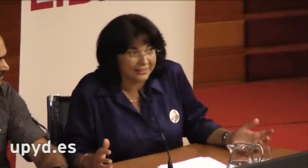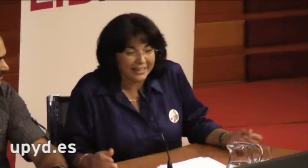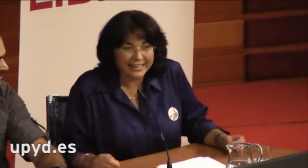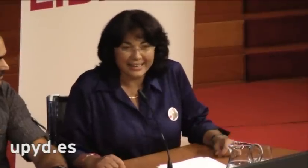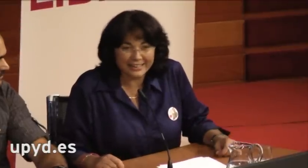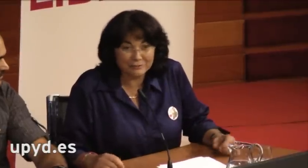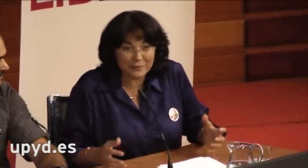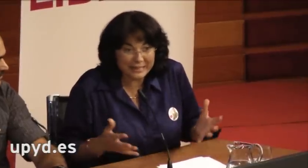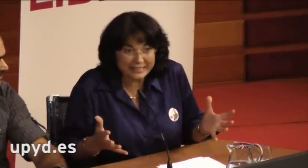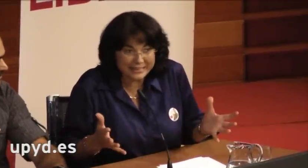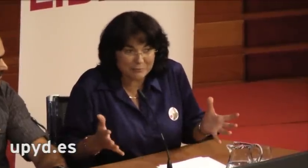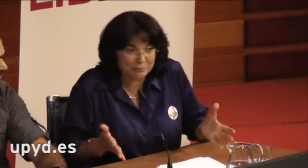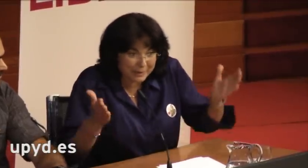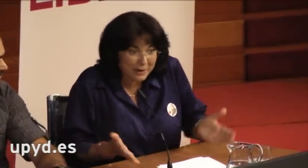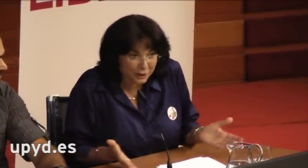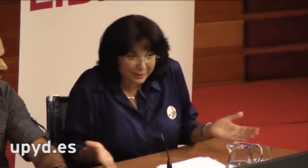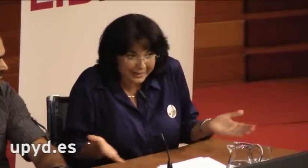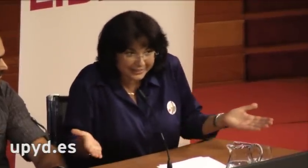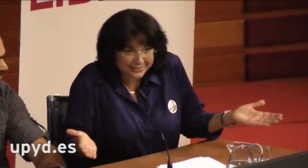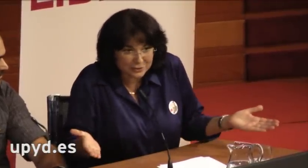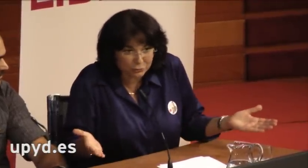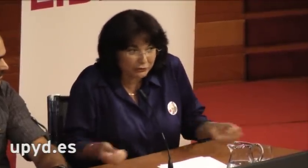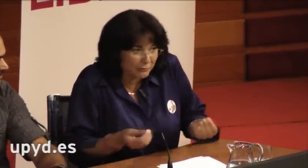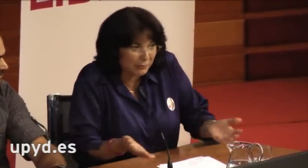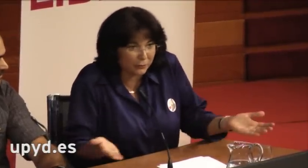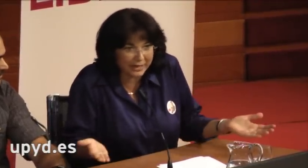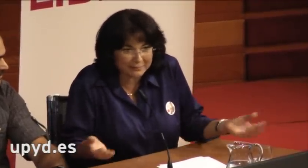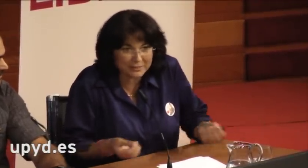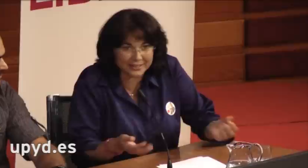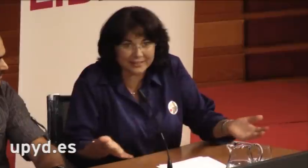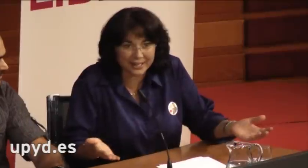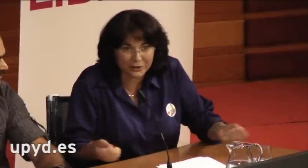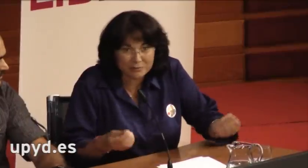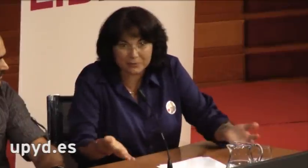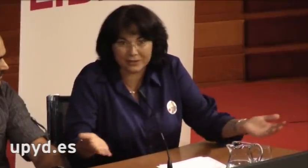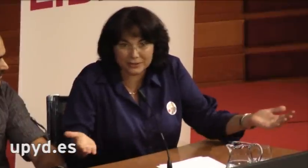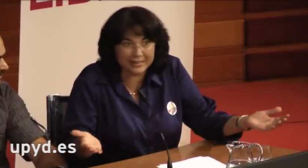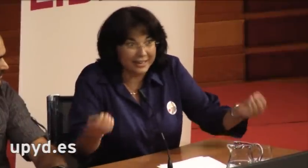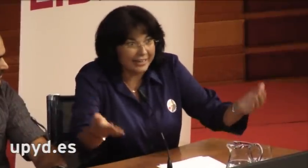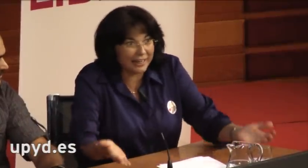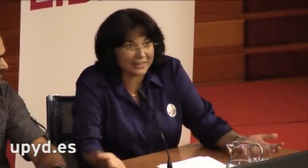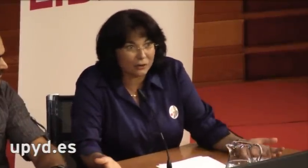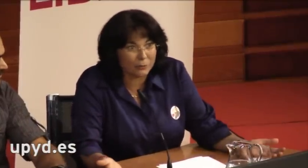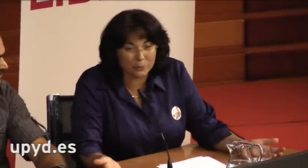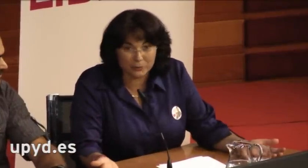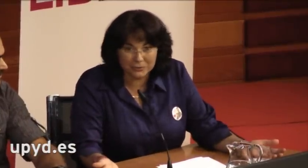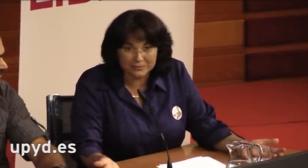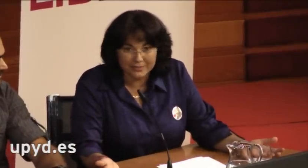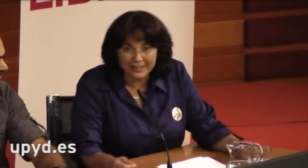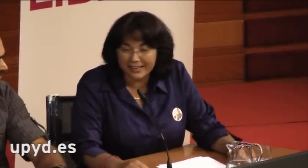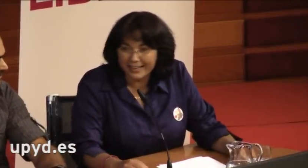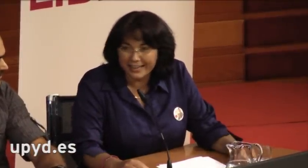nada. Y ya una vez dijimos: vamos a tomar las riendas en el asunto, vamos a empujar, vamos a tirar del carro, vamos a meternos en el, y hacer algo por el